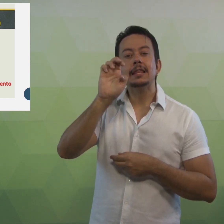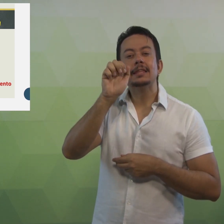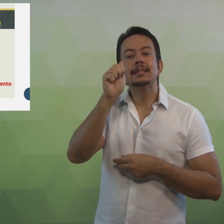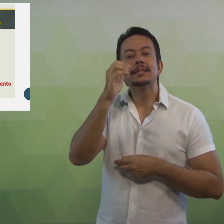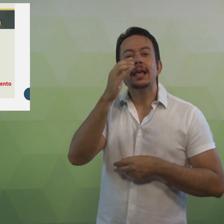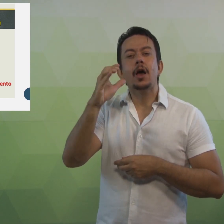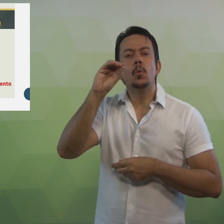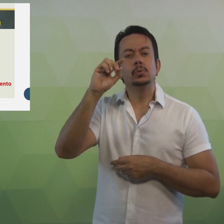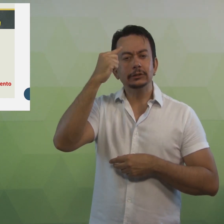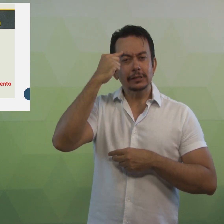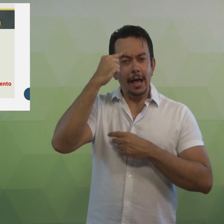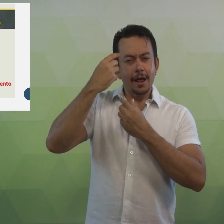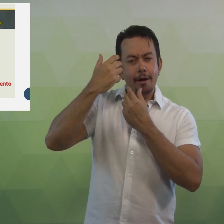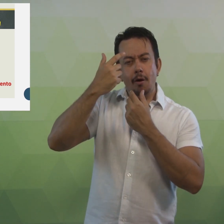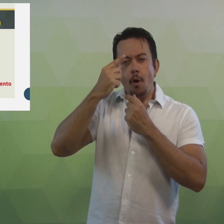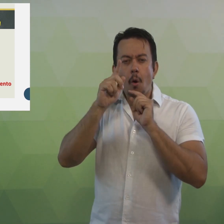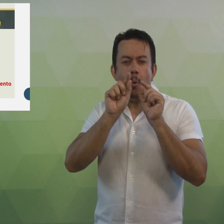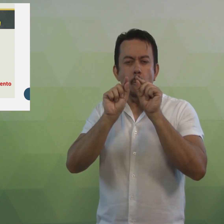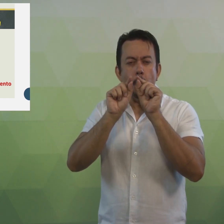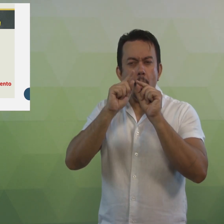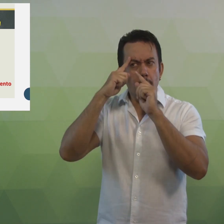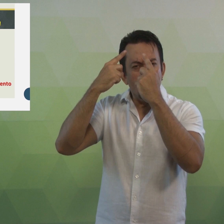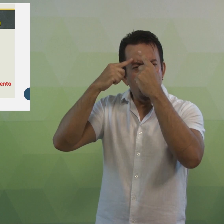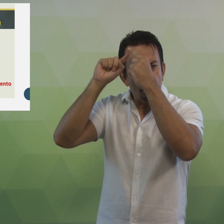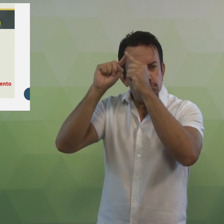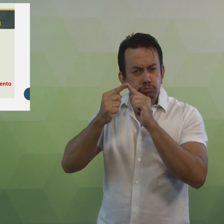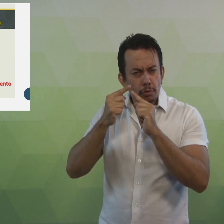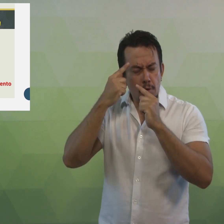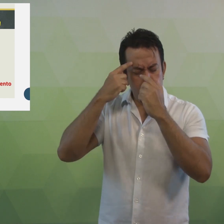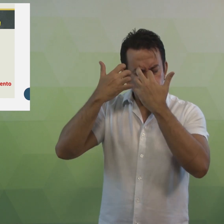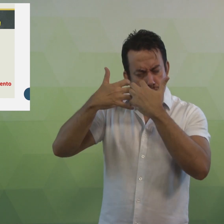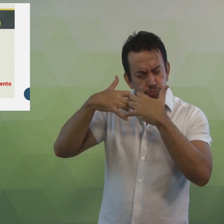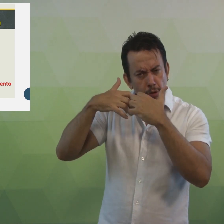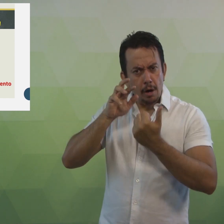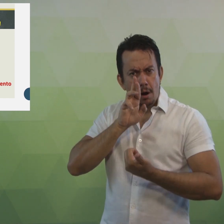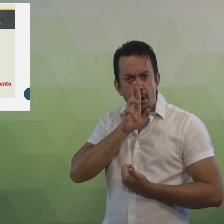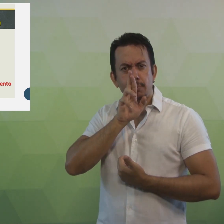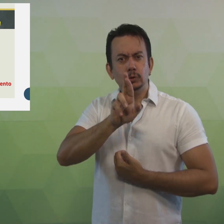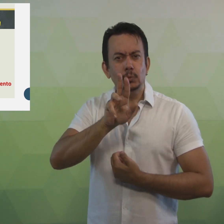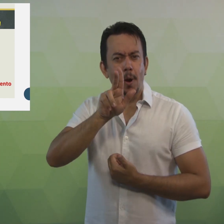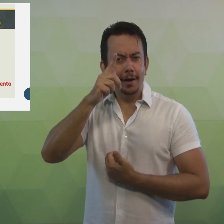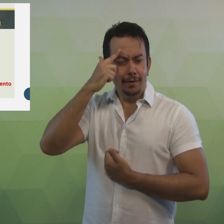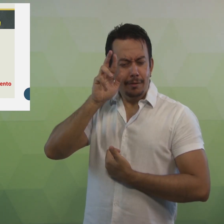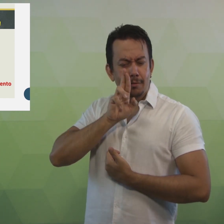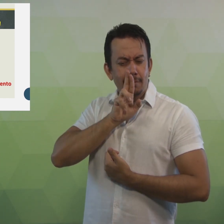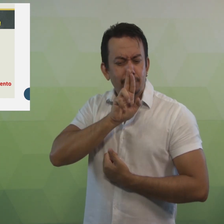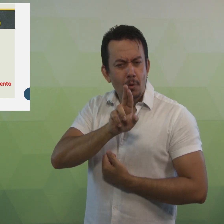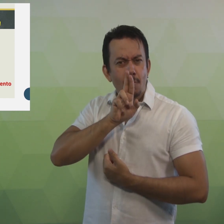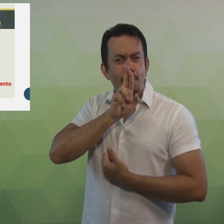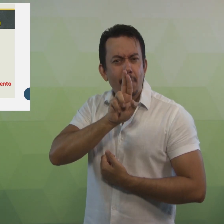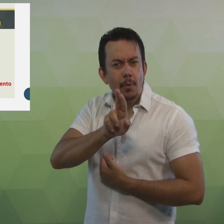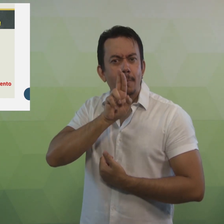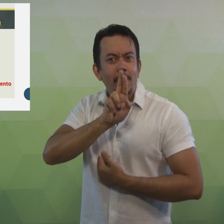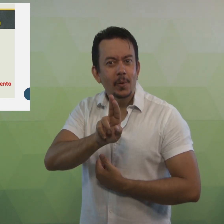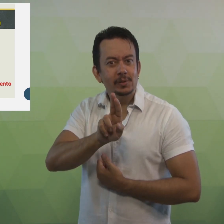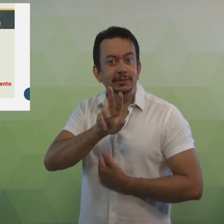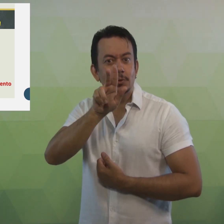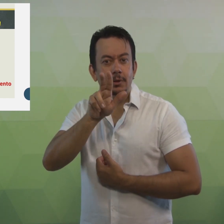A reação, como que funciona essa questão da reação? O seu cérebro, ele vai reagir àqueles estímulos que ele